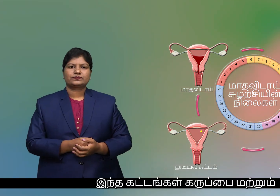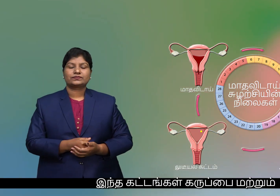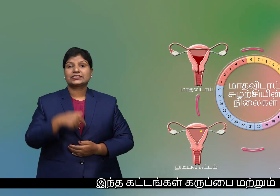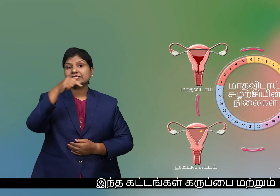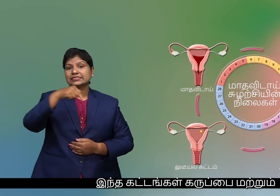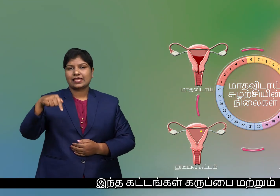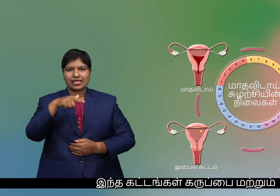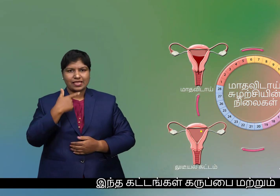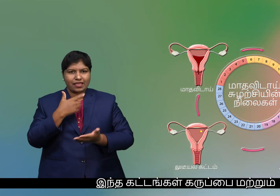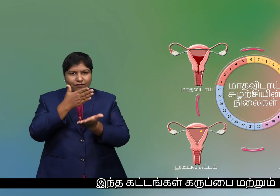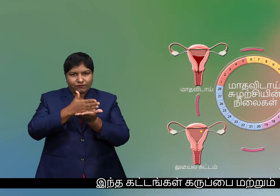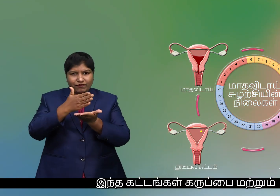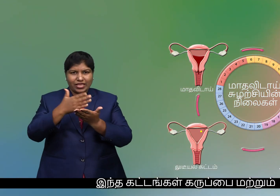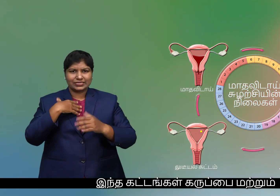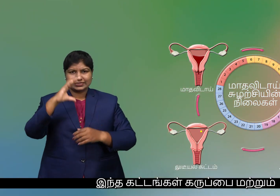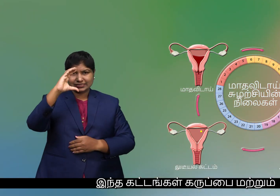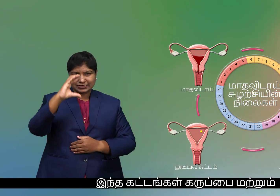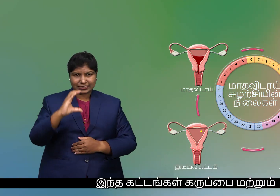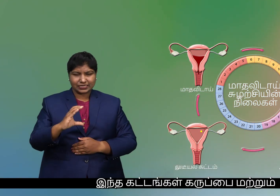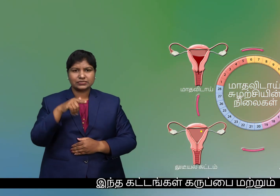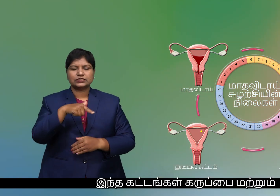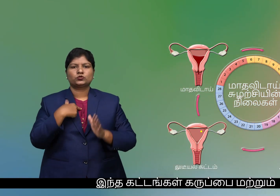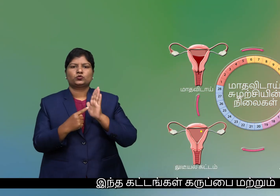இந்த கட்டங்கள் கருப்பை மற்றும்